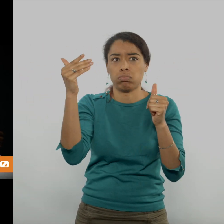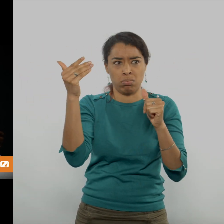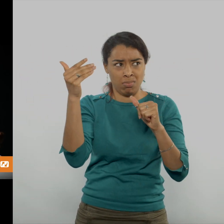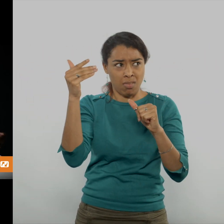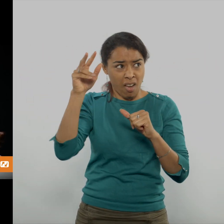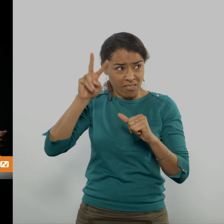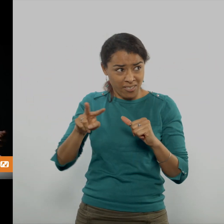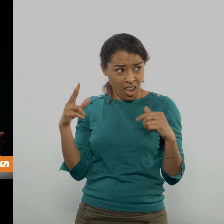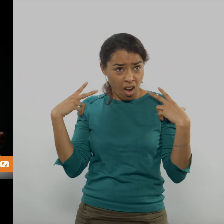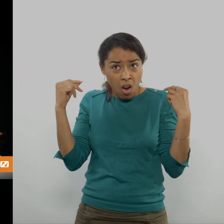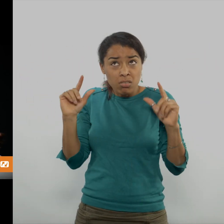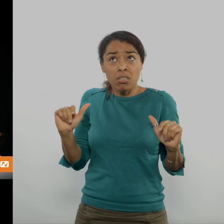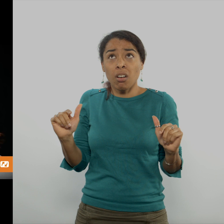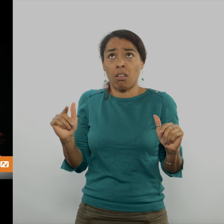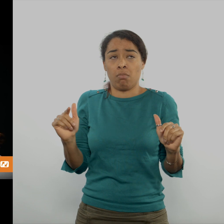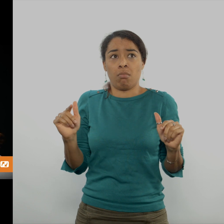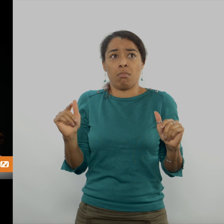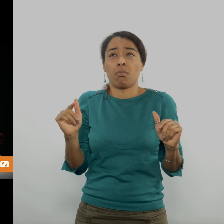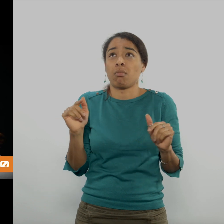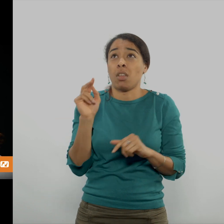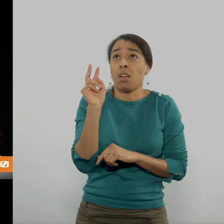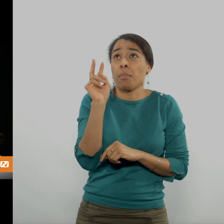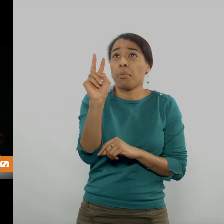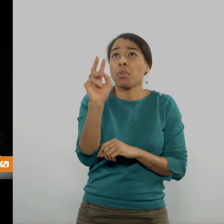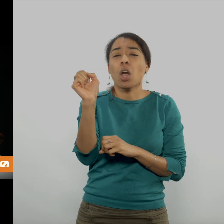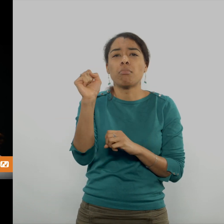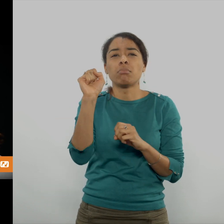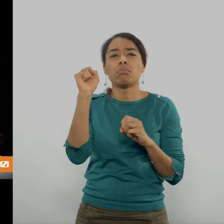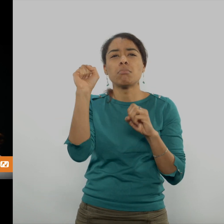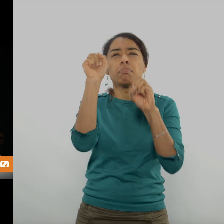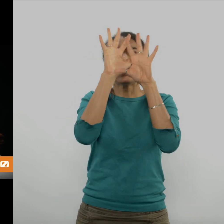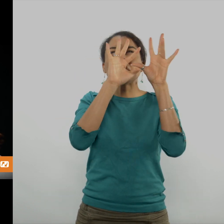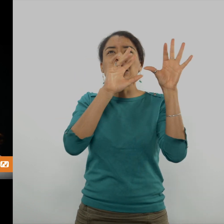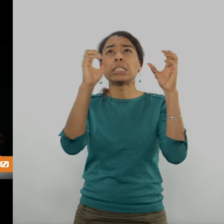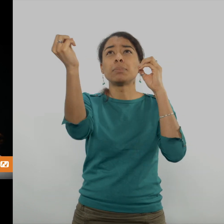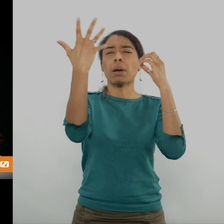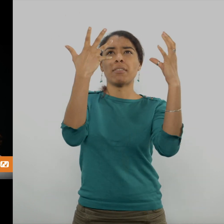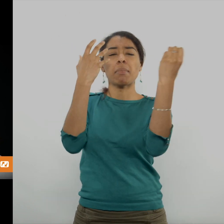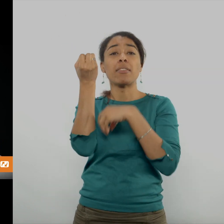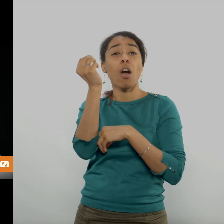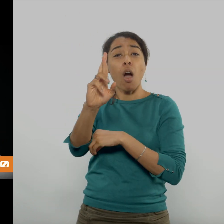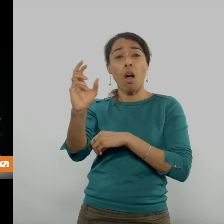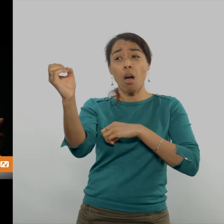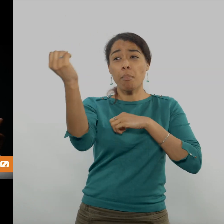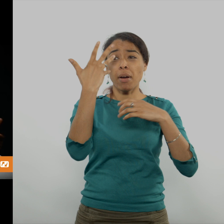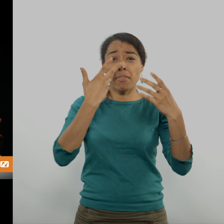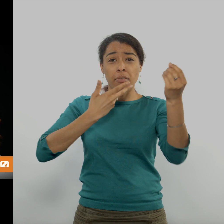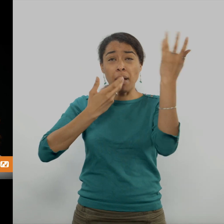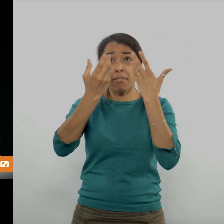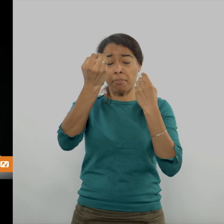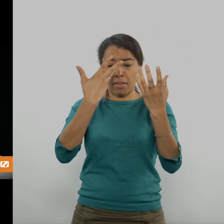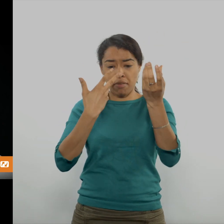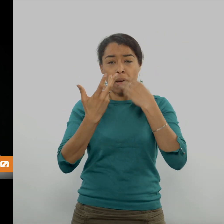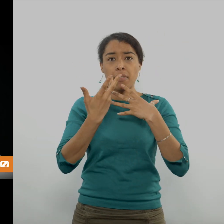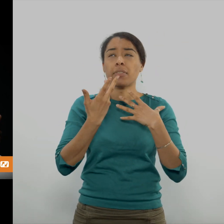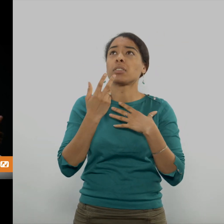frappé, je dis, mais les anges, ça existe. Et là, à partir de là, j'ai vu que cet ange-là, en fait, jetait comme des paillettes sur nous, des paillettes en or.